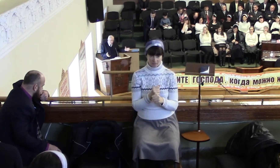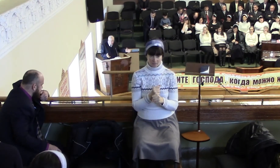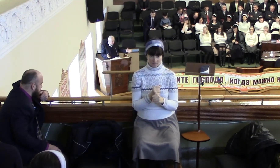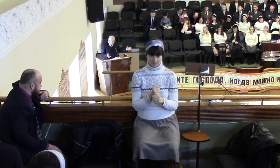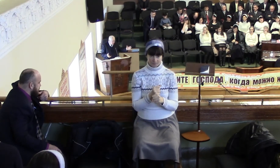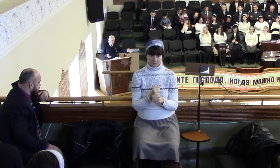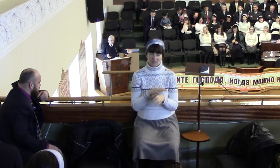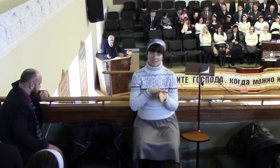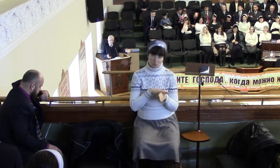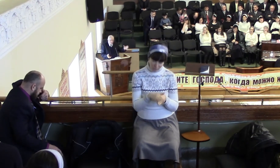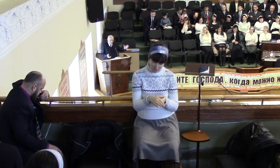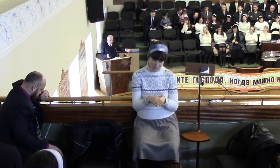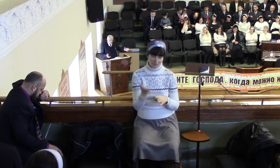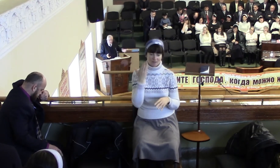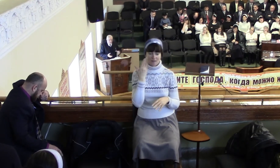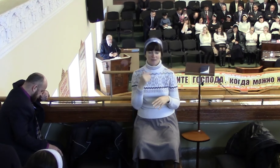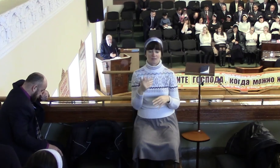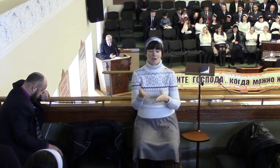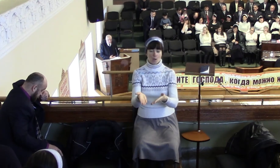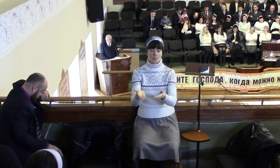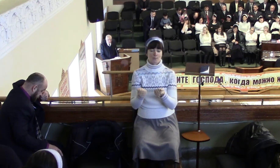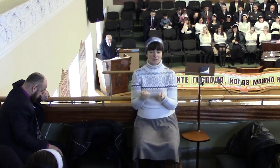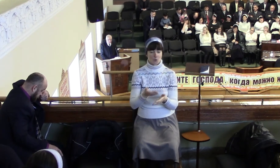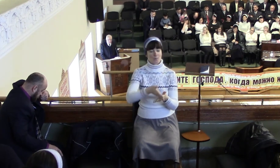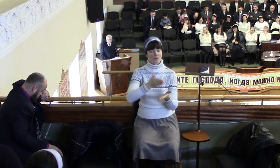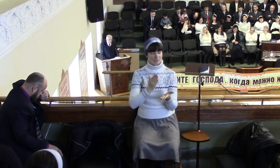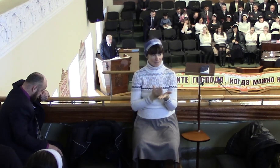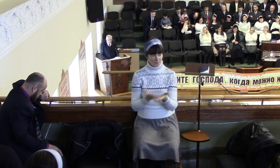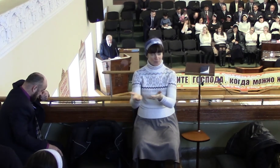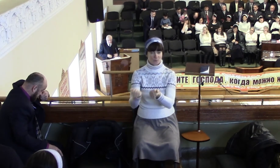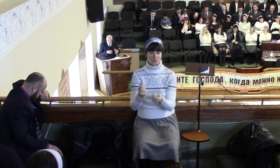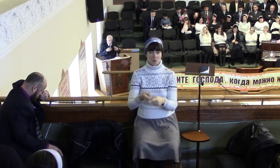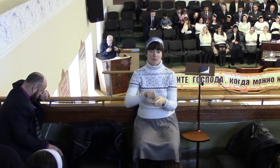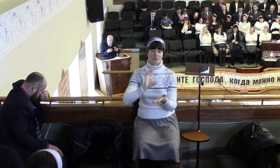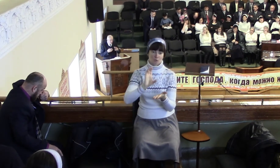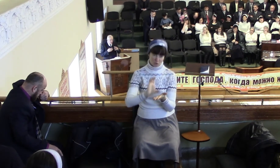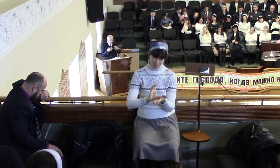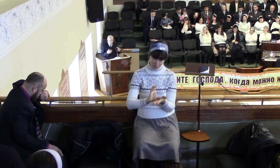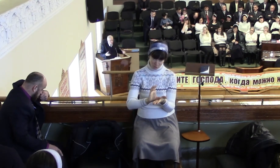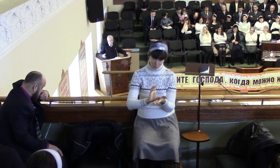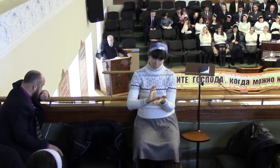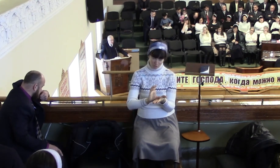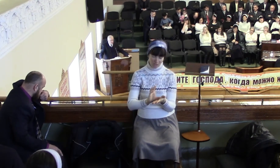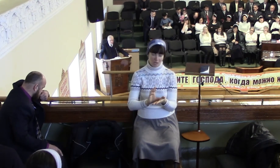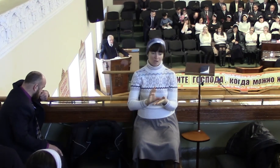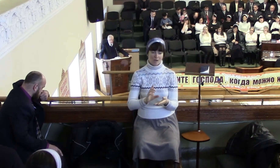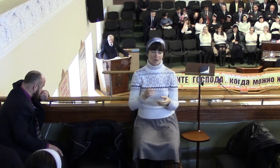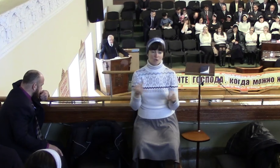и вспоминать, когда берем хлеб и пьем эту чашу, нам дано это потому